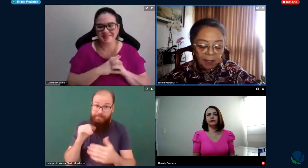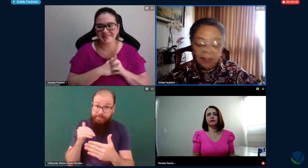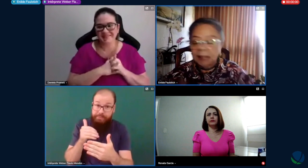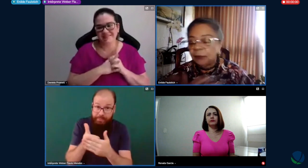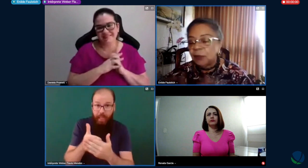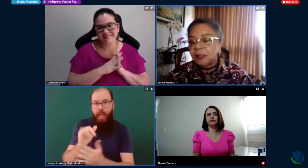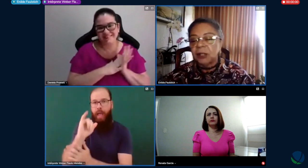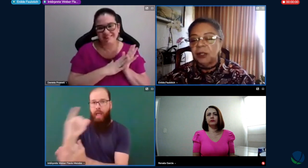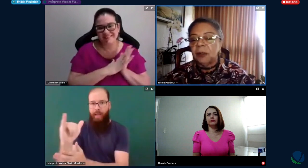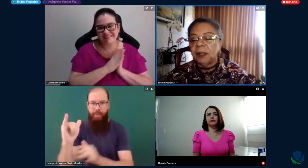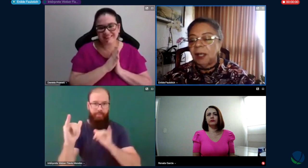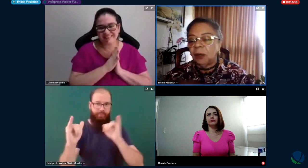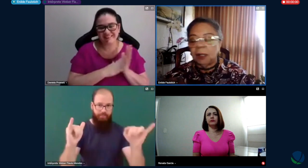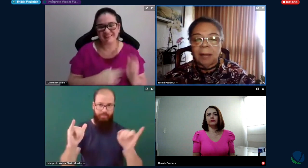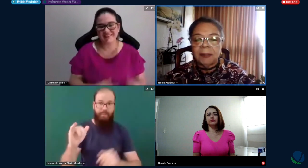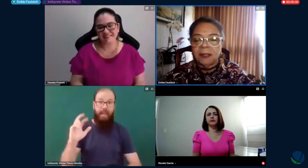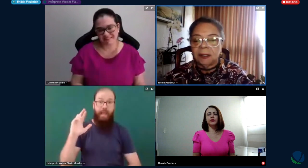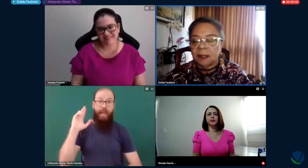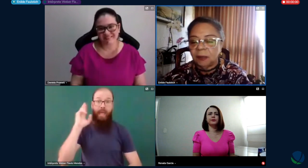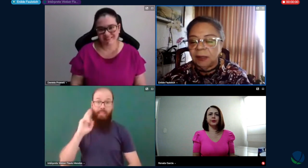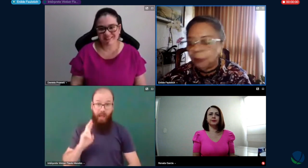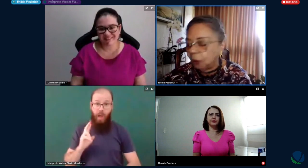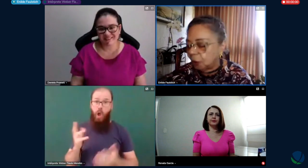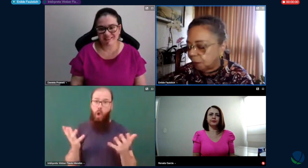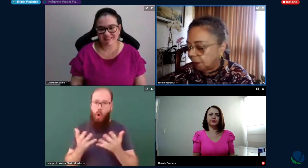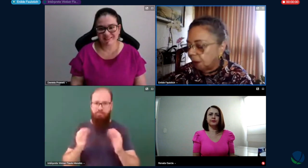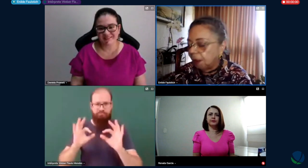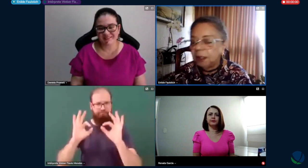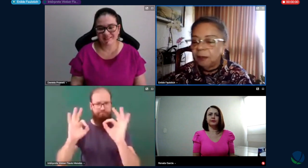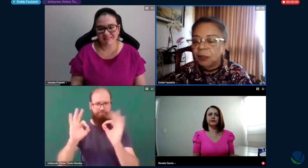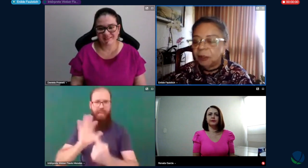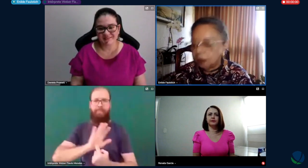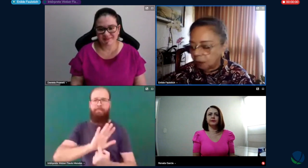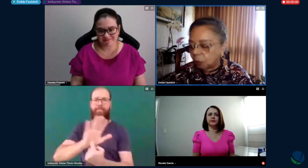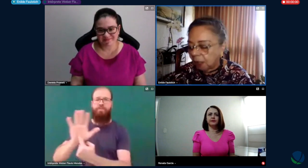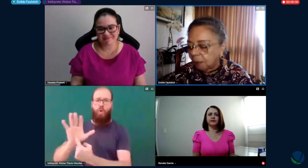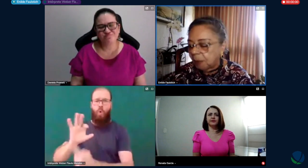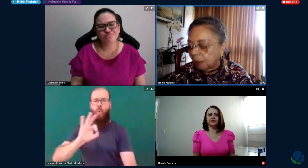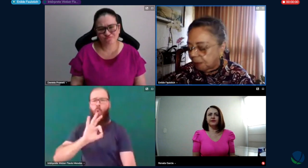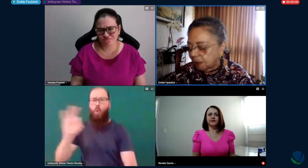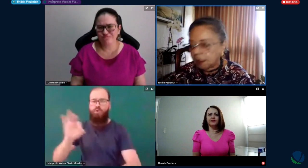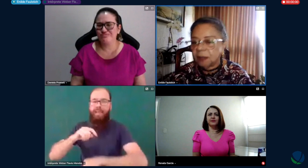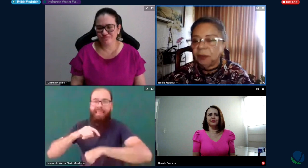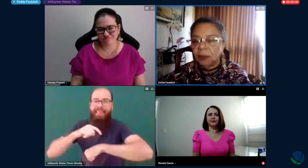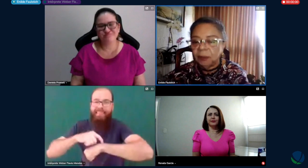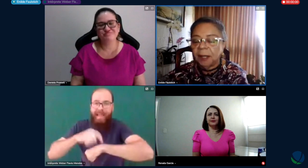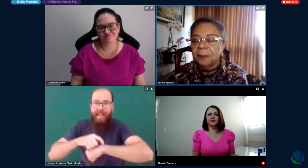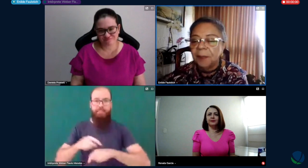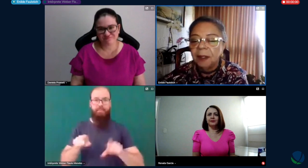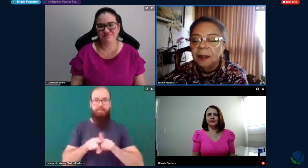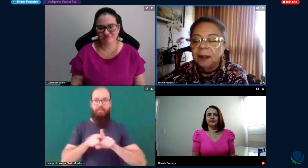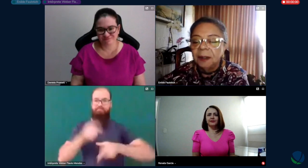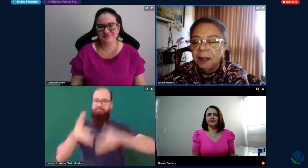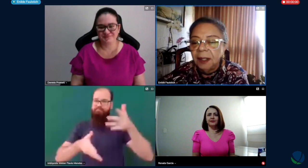aviso. Renata foi certinho aqui agora, a apresentação dela foi ótima. O tempo e a apresentação. Então